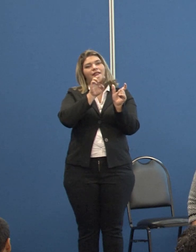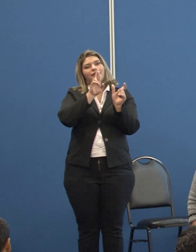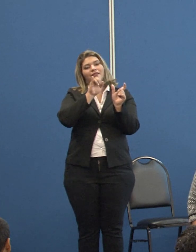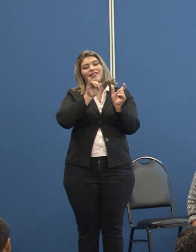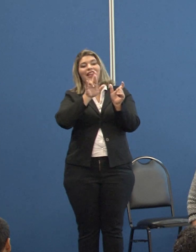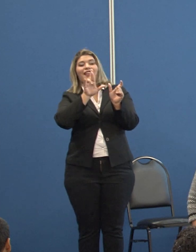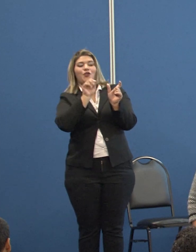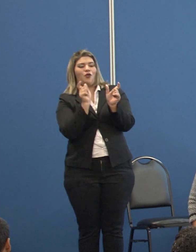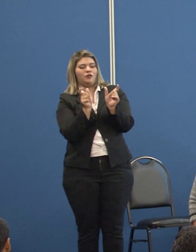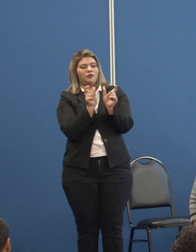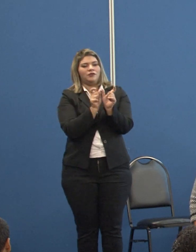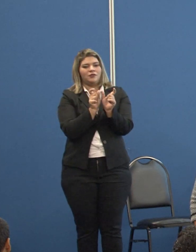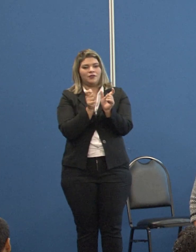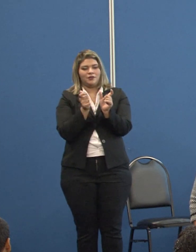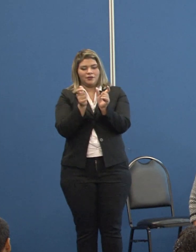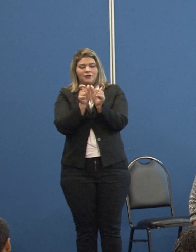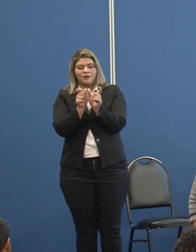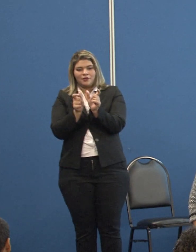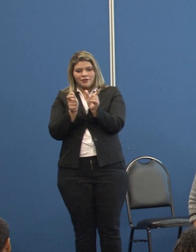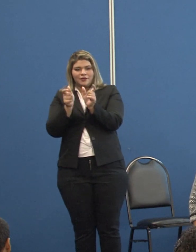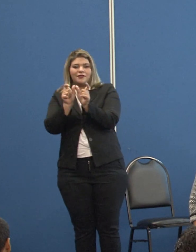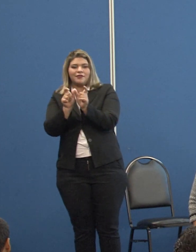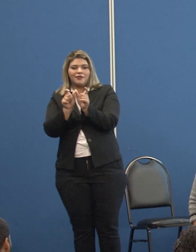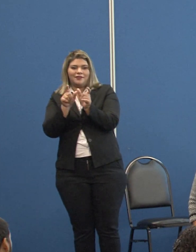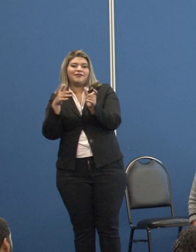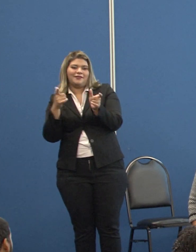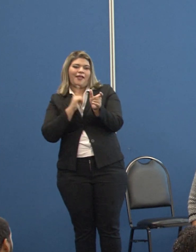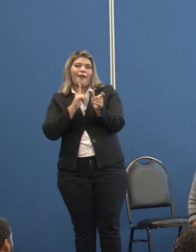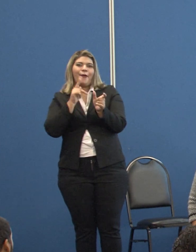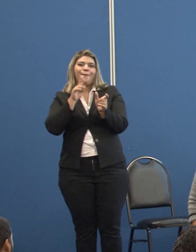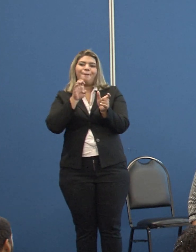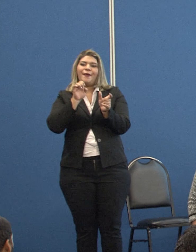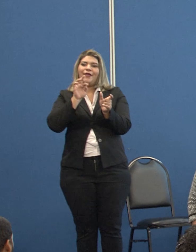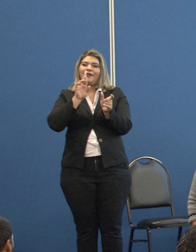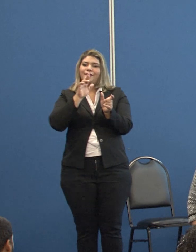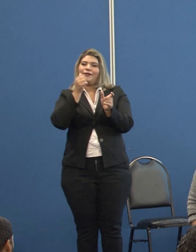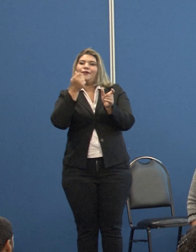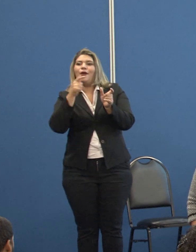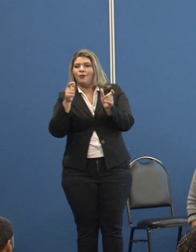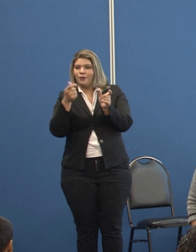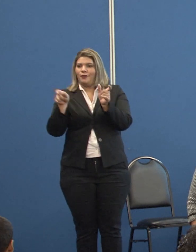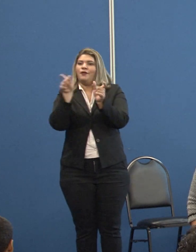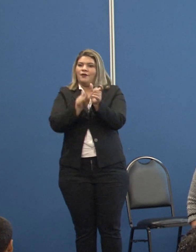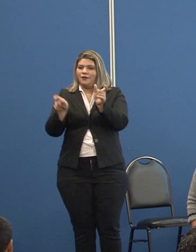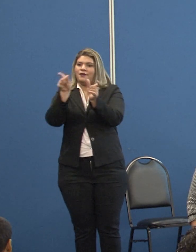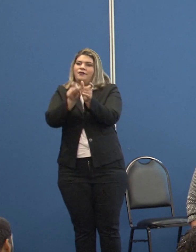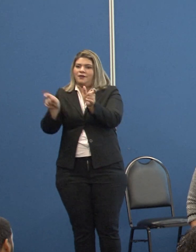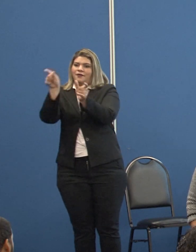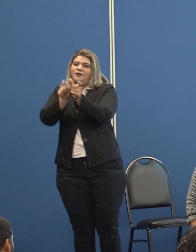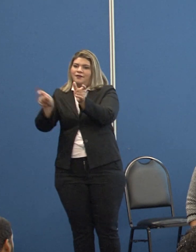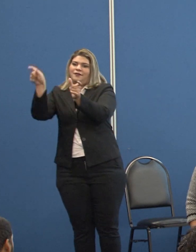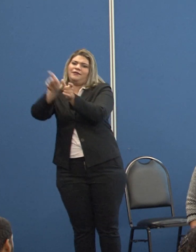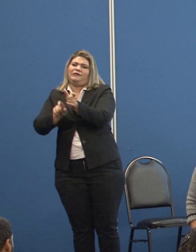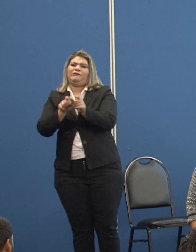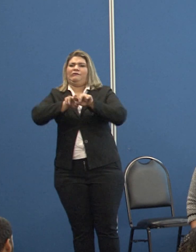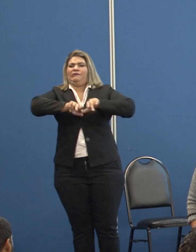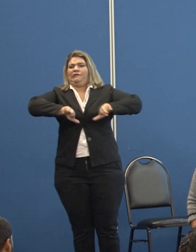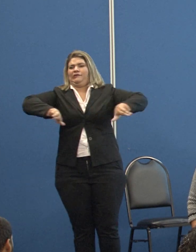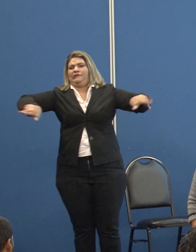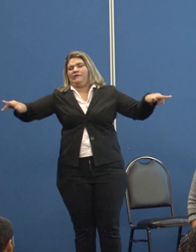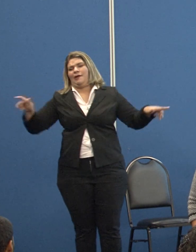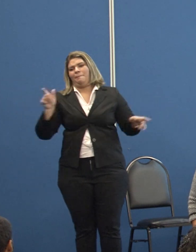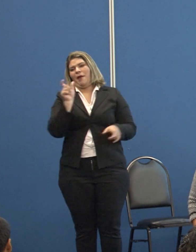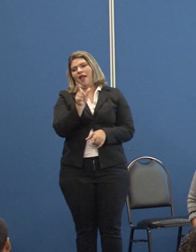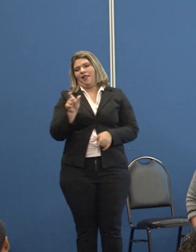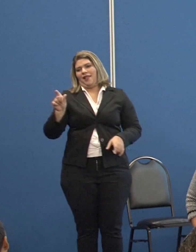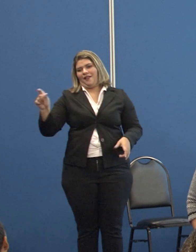um radical e aí eu posso ter várias outras formações de palavras. Isso é leitura. Como é que isso aparece dentro